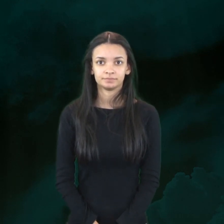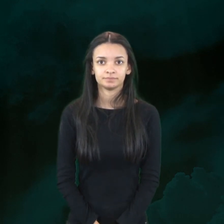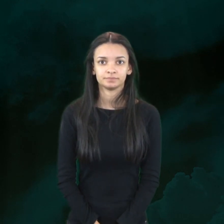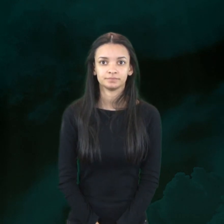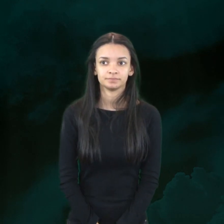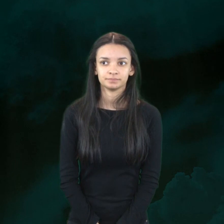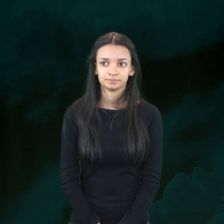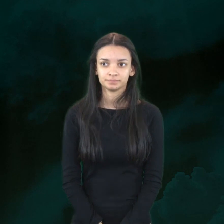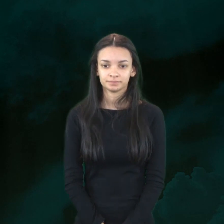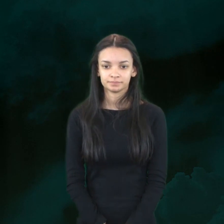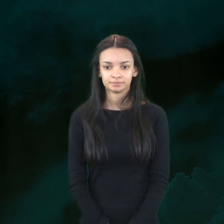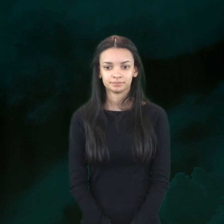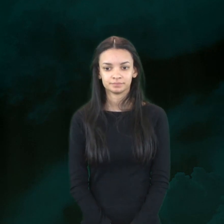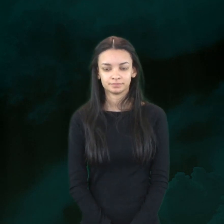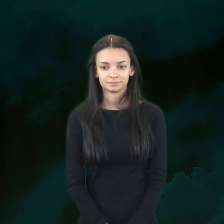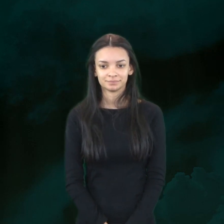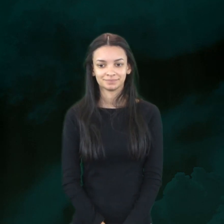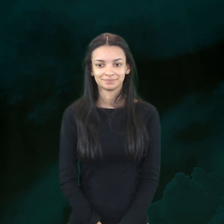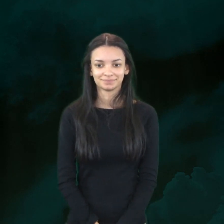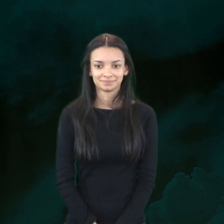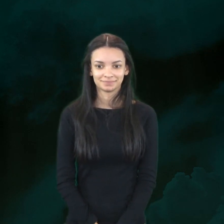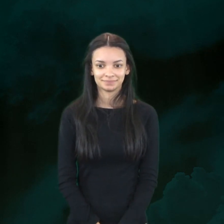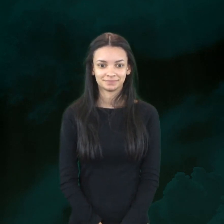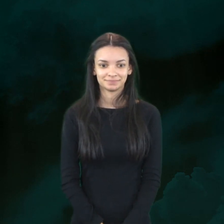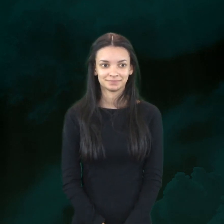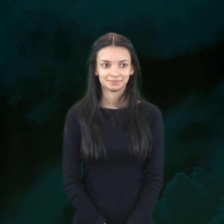Eu pedi para você colocar a lista toda primeiro.